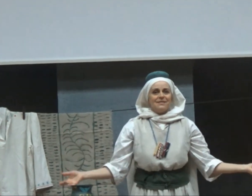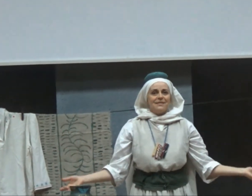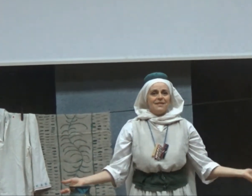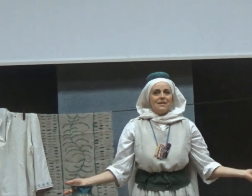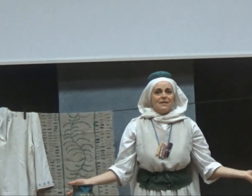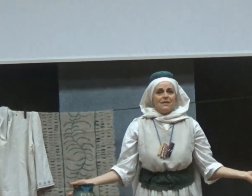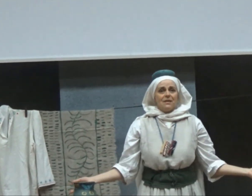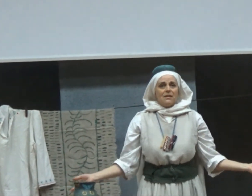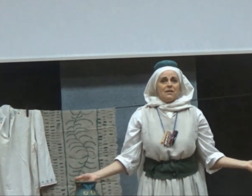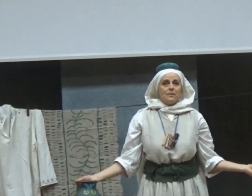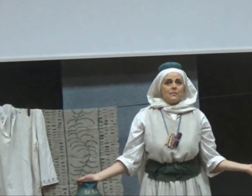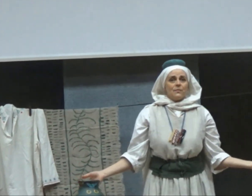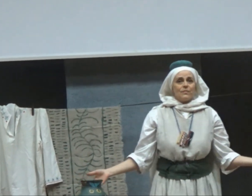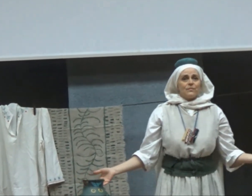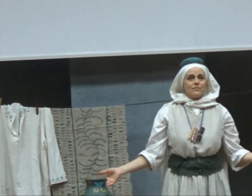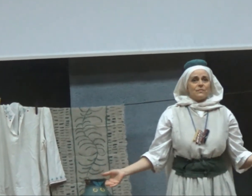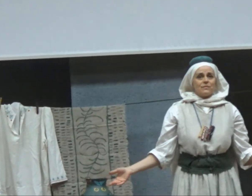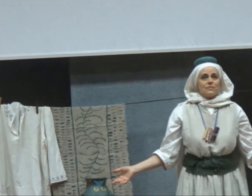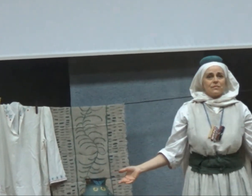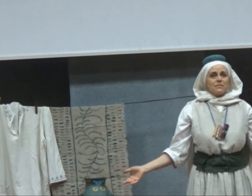nenorėti.